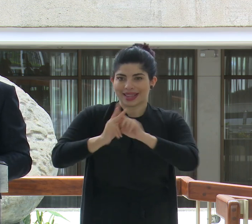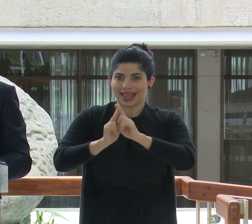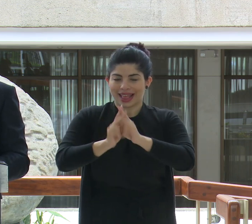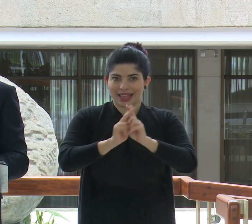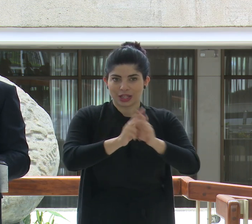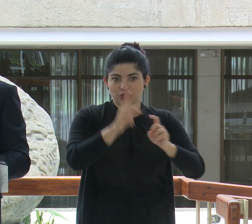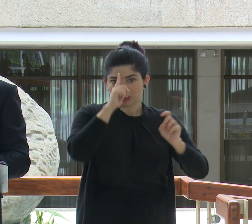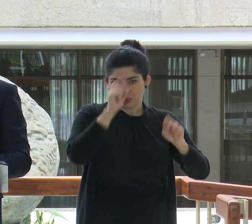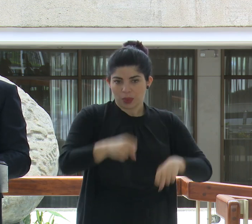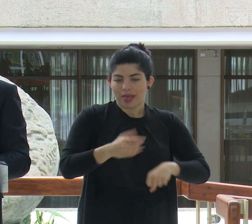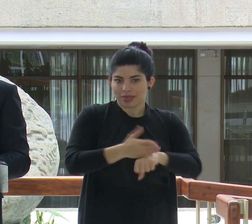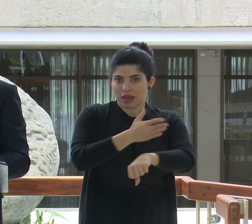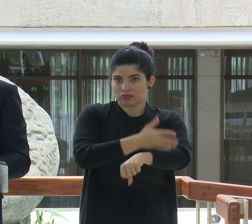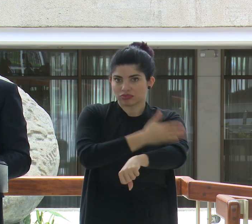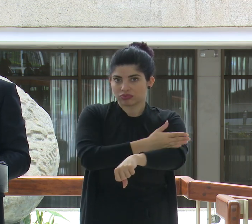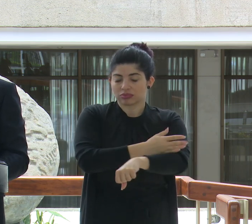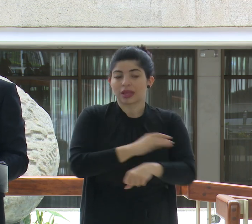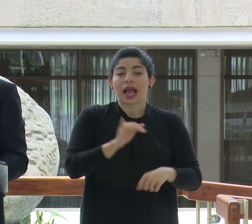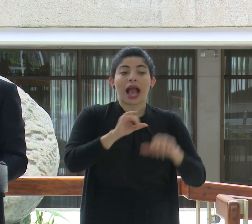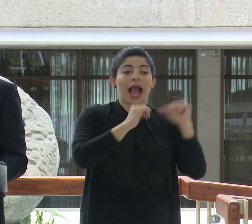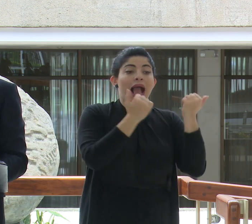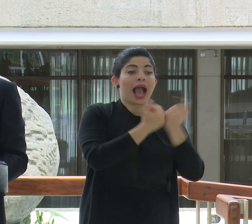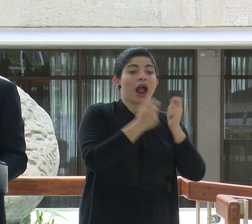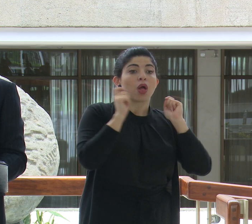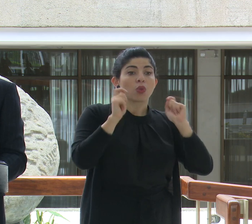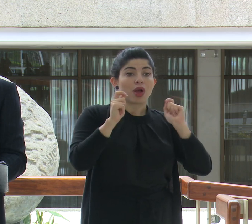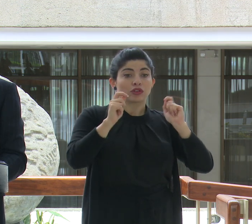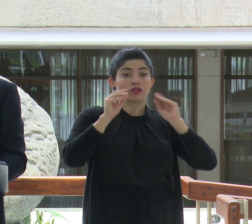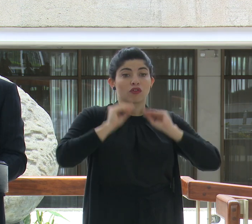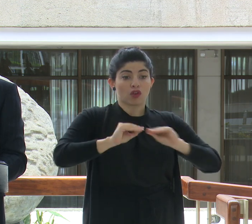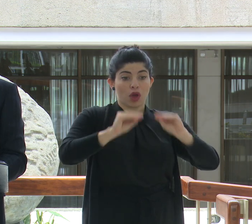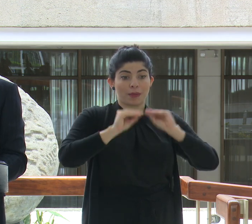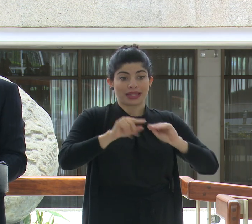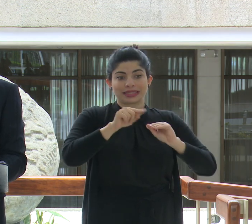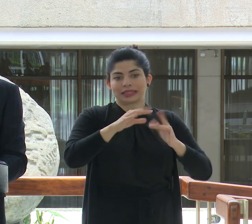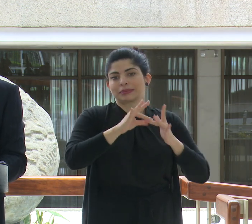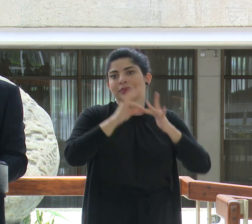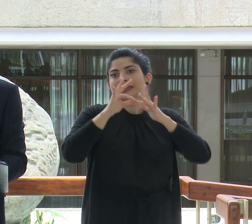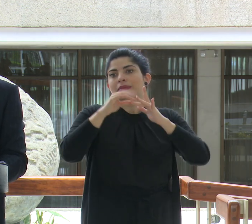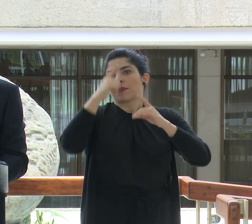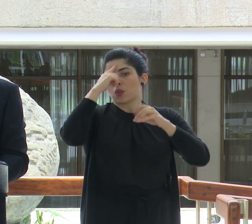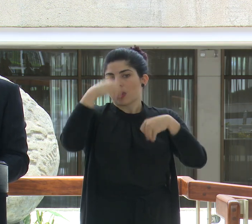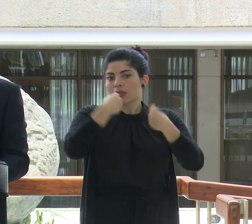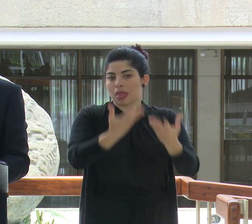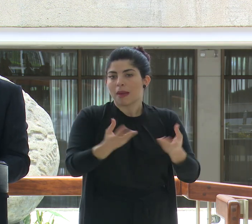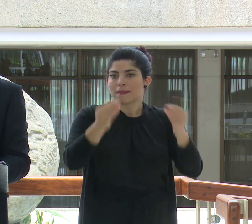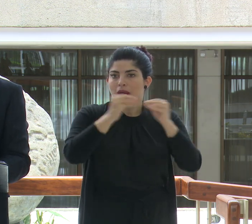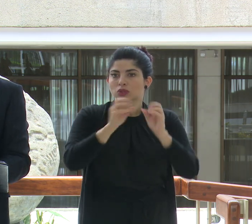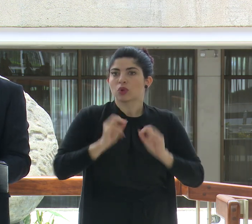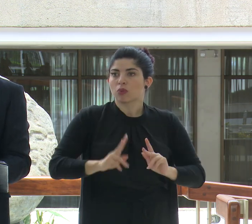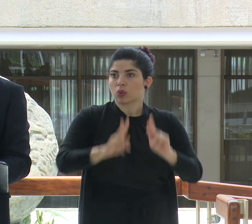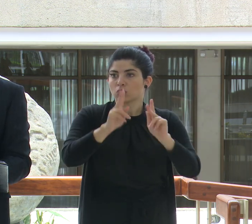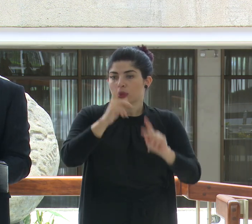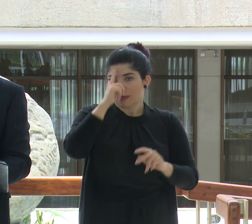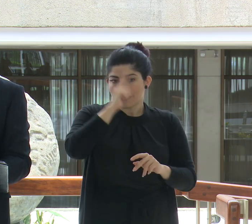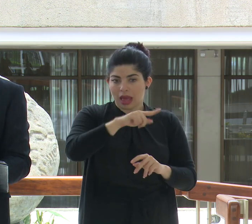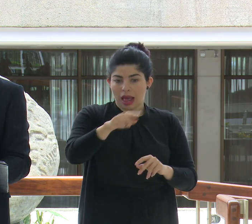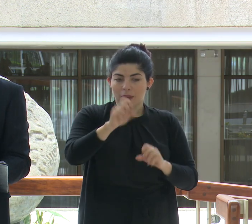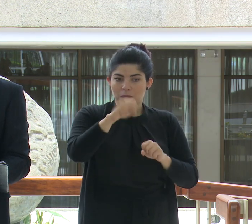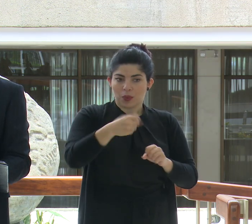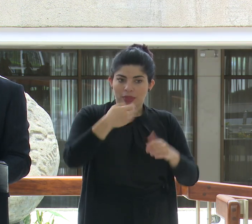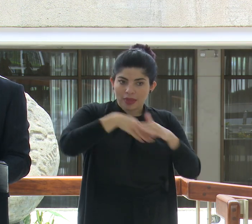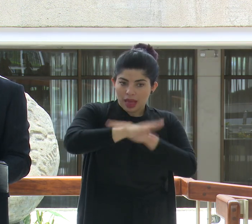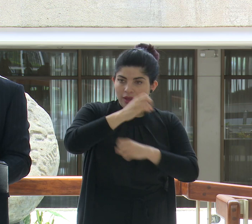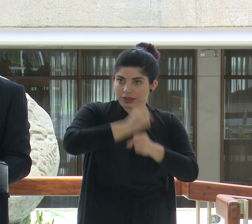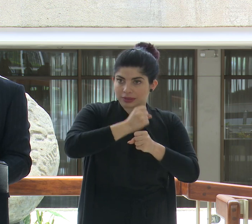para avanzar. La parte educativa formativa es una de las esenciales porque genera más oportunidades para meterse al mercado